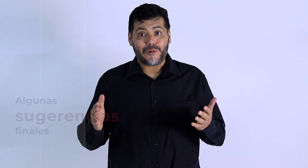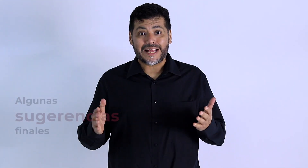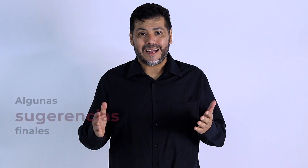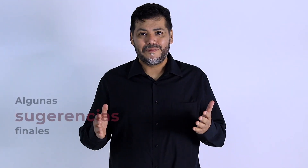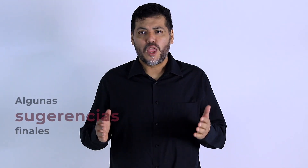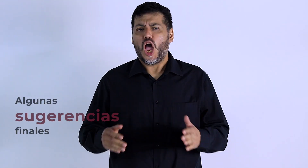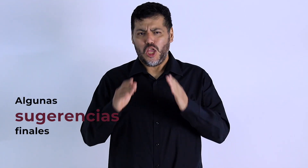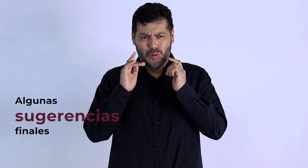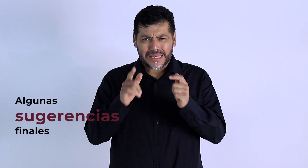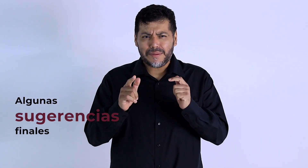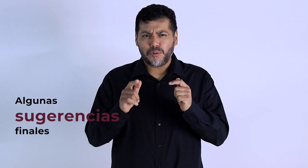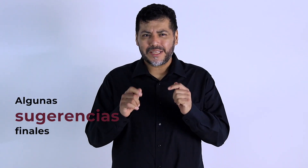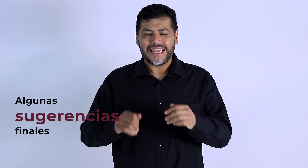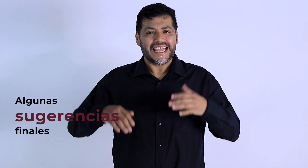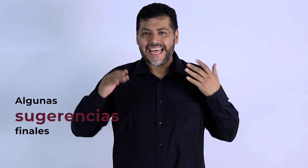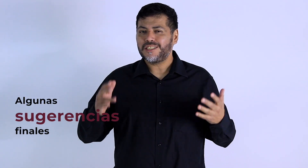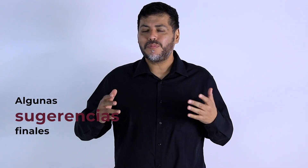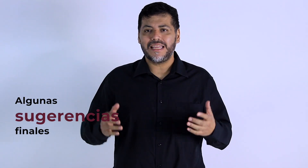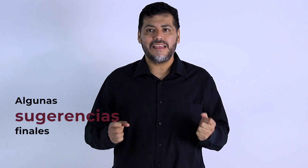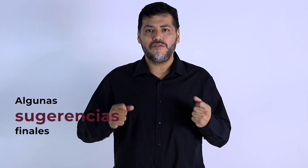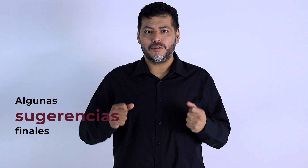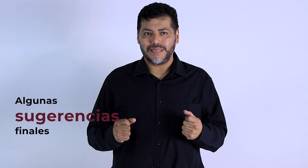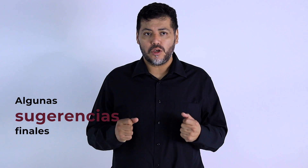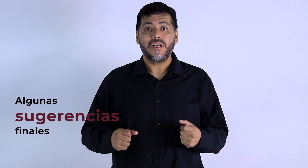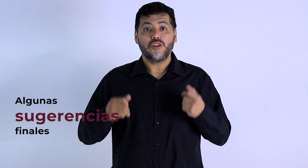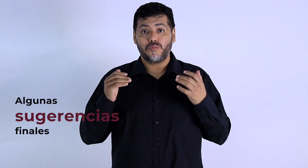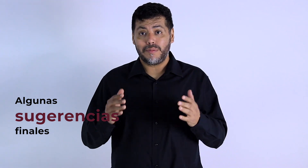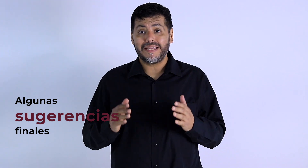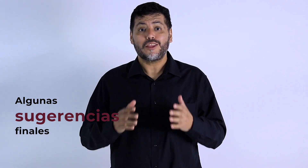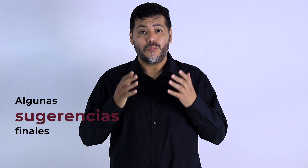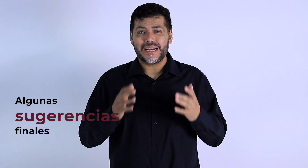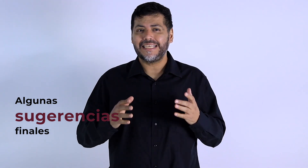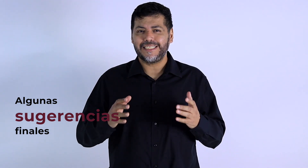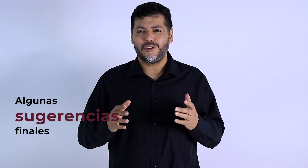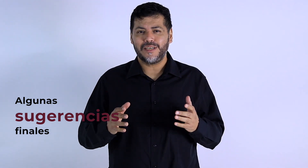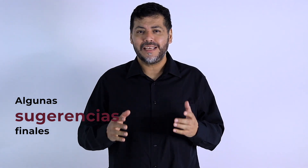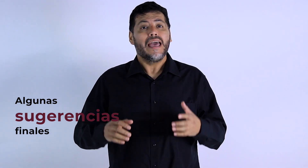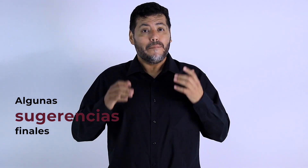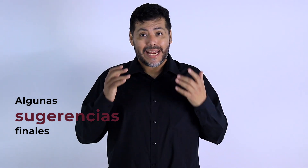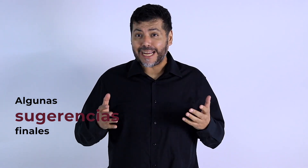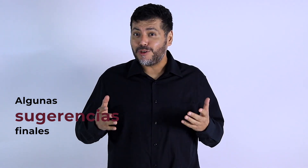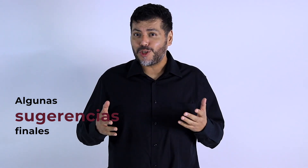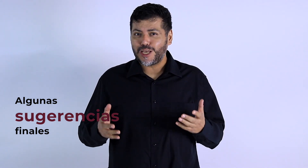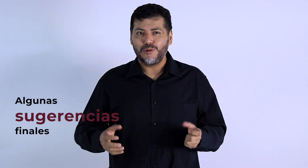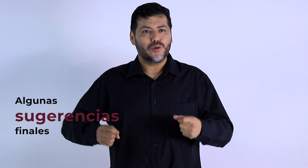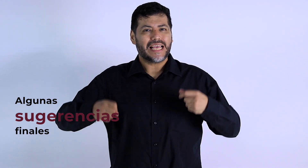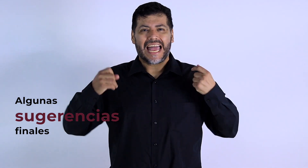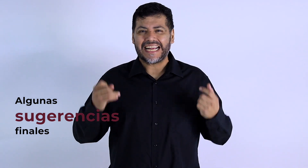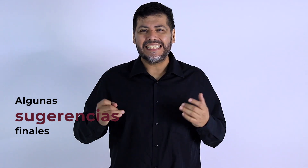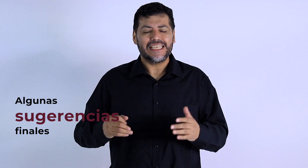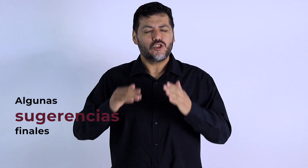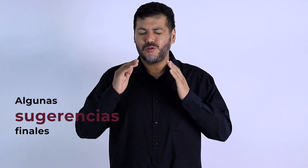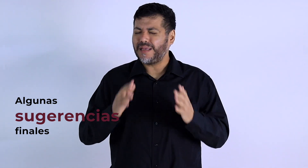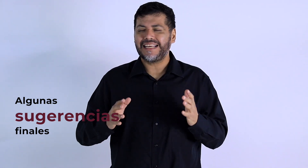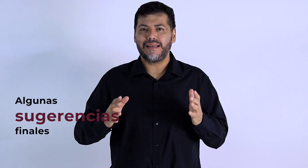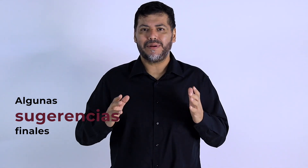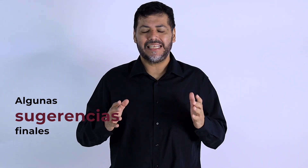Recuerda, lo más importante es obtener información que nos permita tomar decisiones para que nuestros alumnos alcancen sus metas de